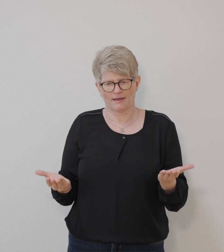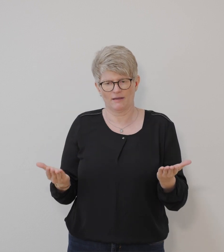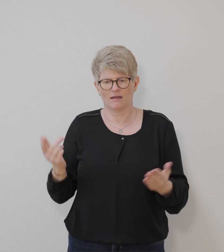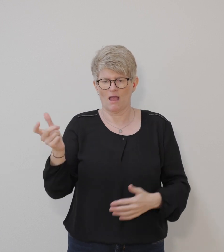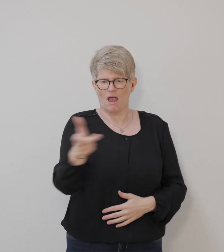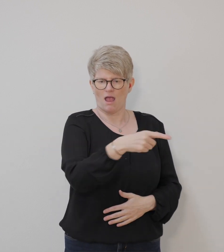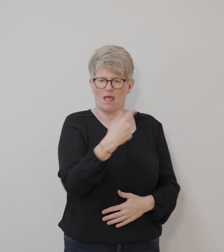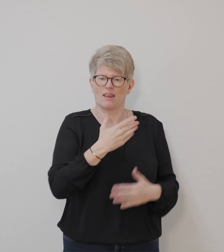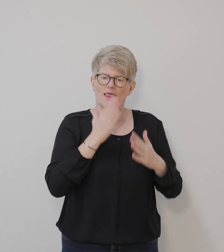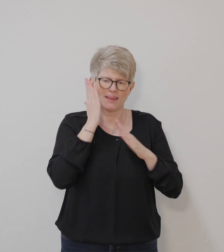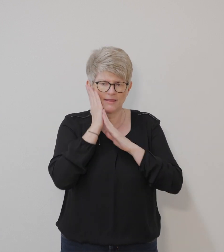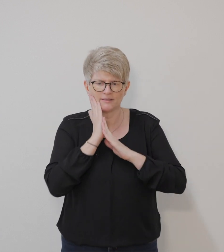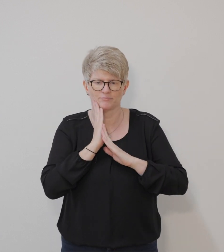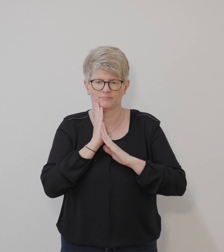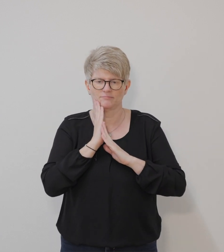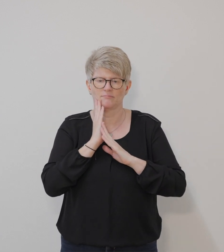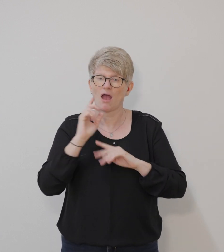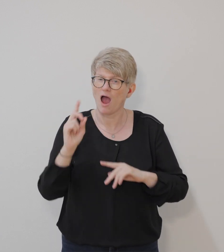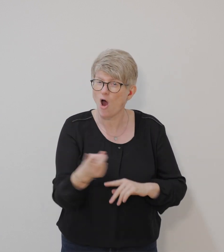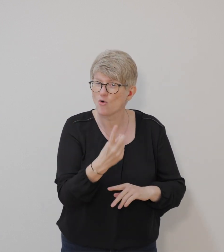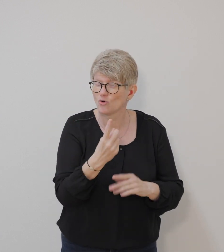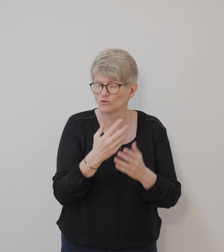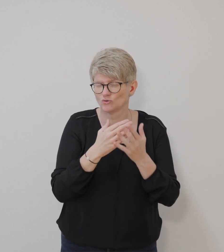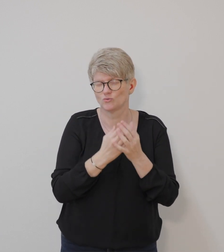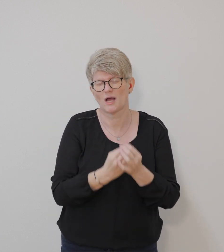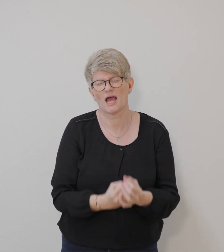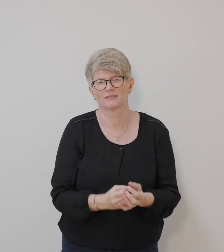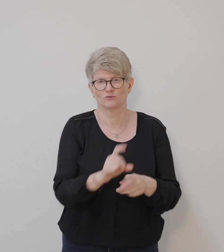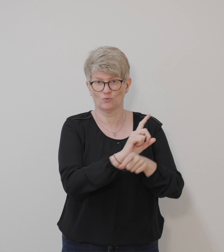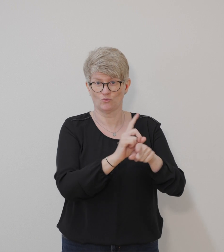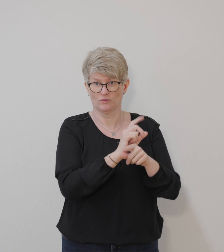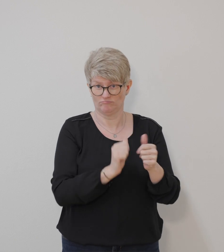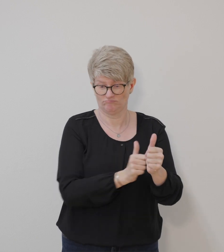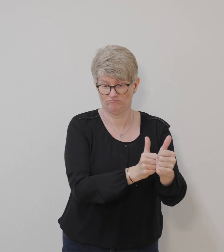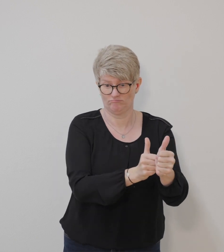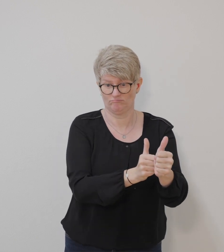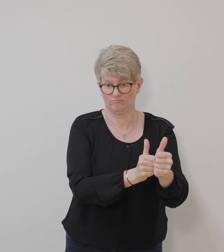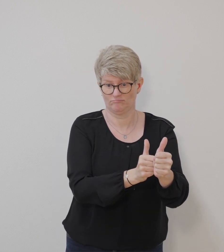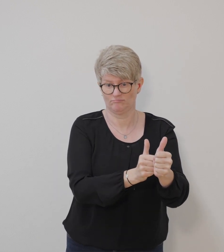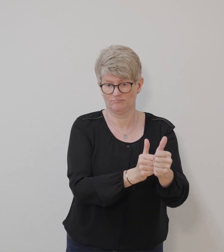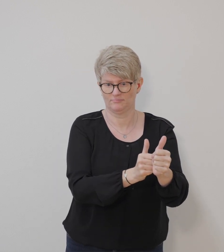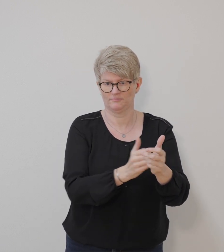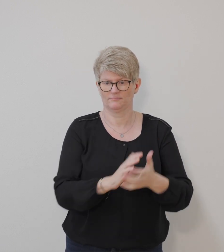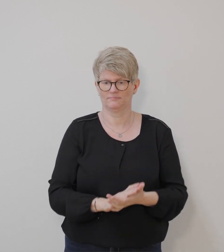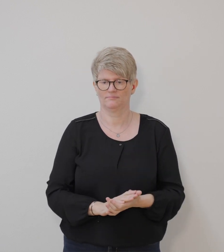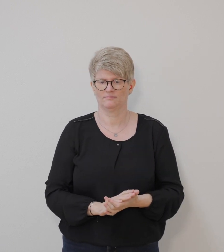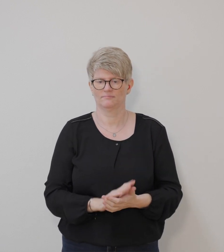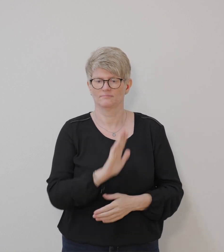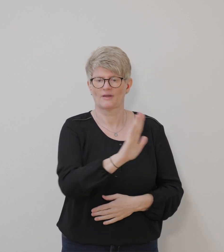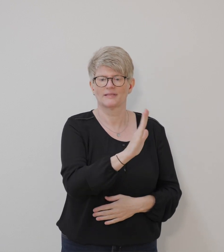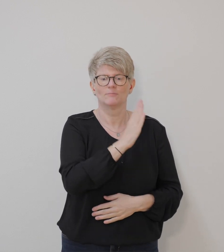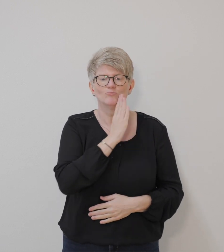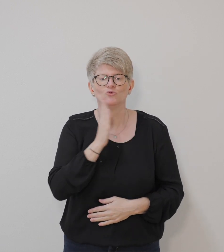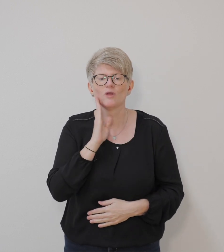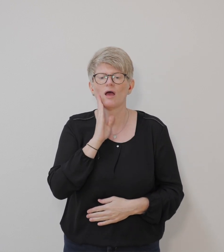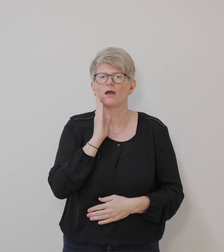unvorbereitet. Der Herr hatte die, die ihn lieb hatten, in diesen schweren Stunden um sich. Seine